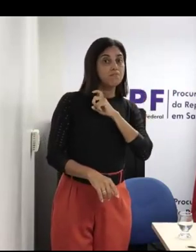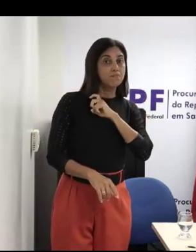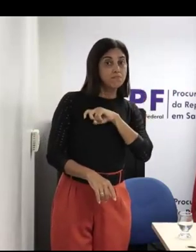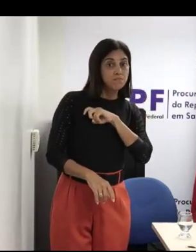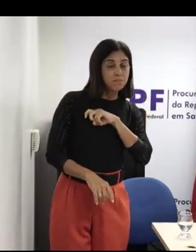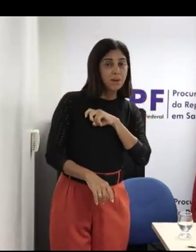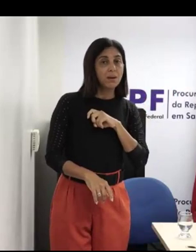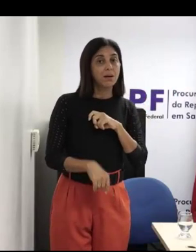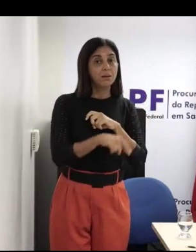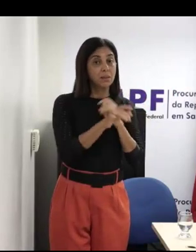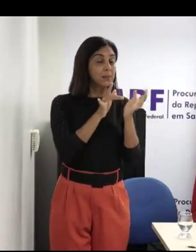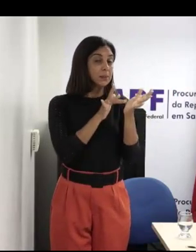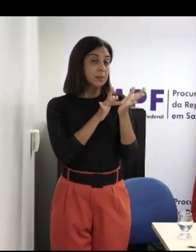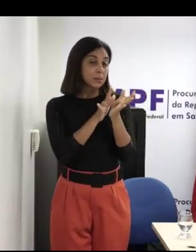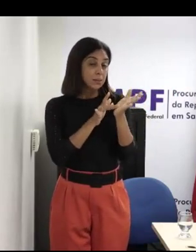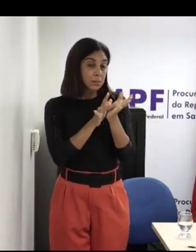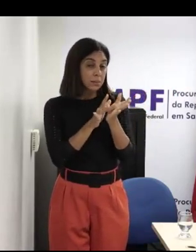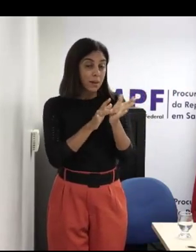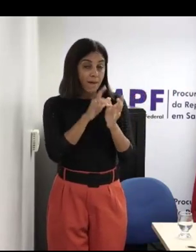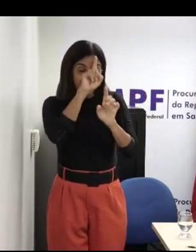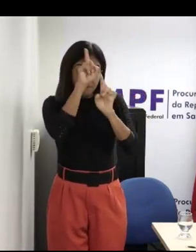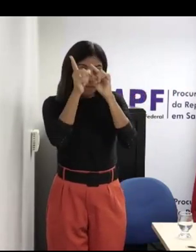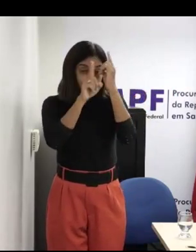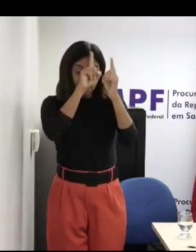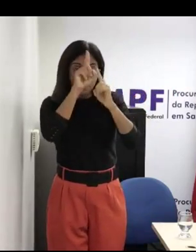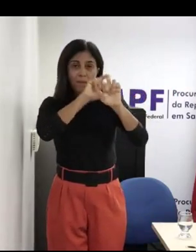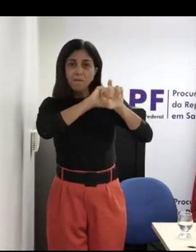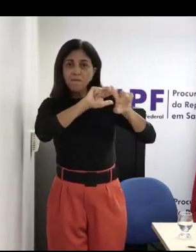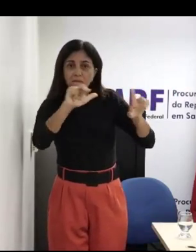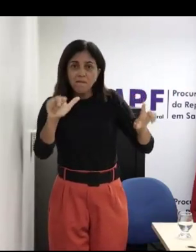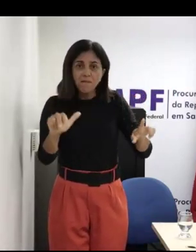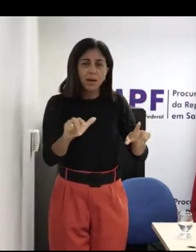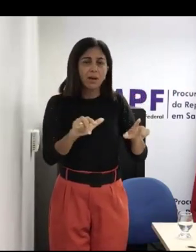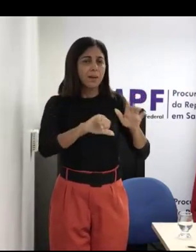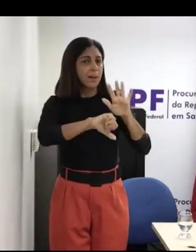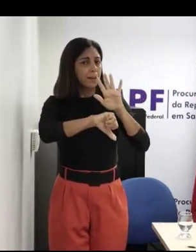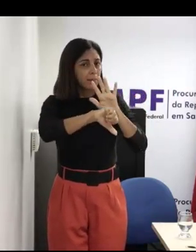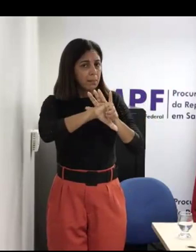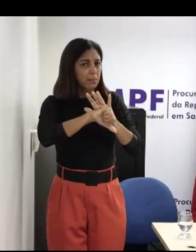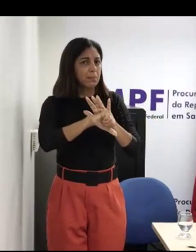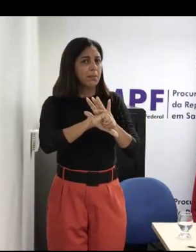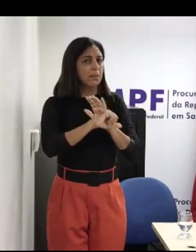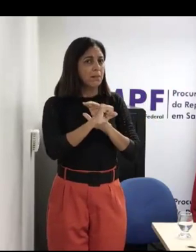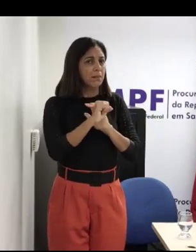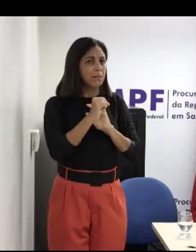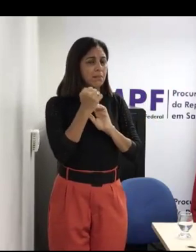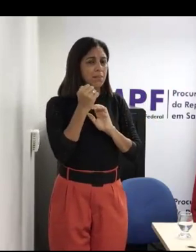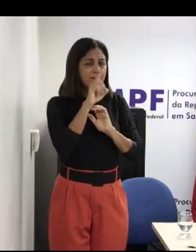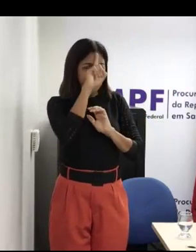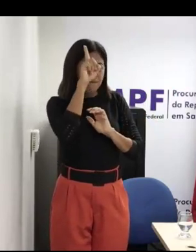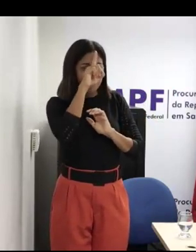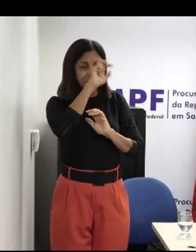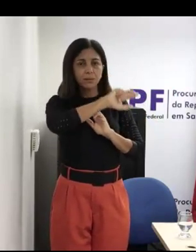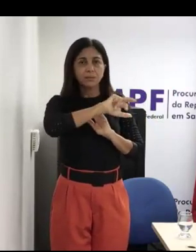usam artifícios dos mais elaborados dos mais cruéis dos mais sofisticados e que se não